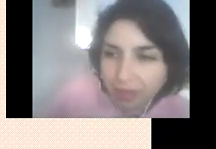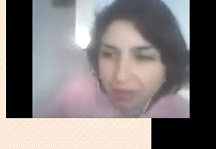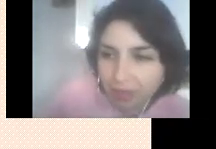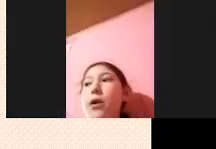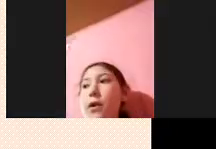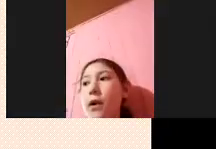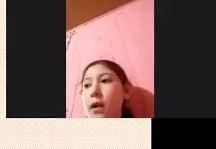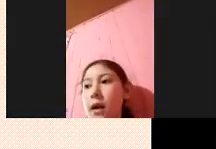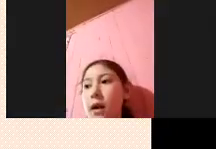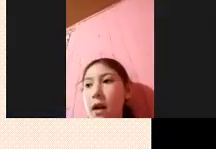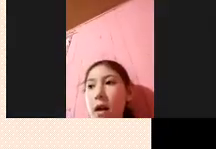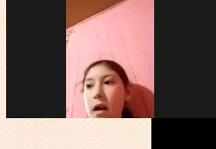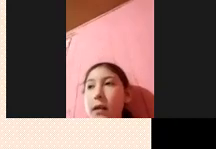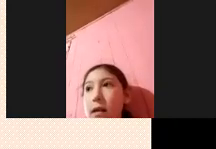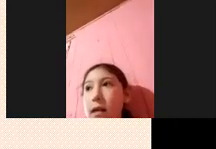Usó